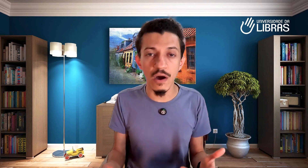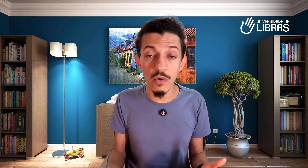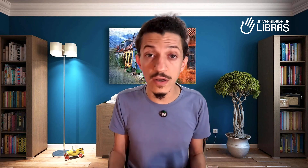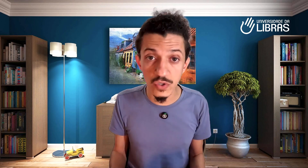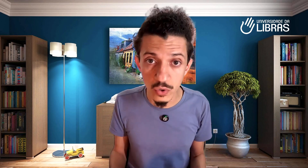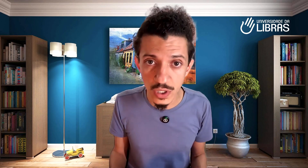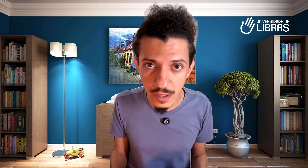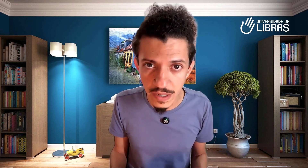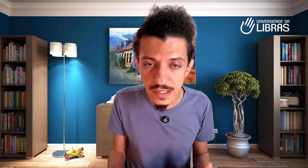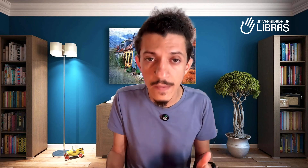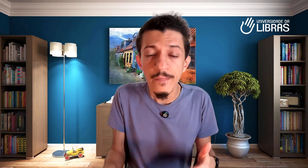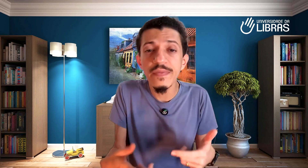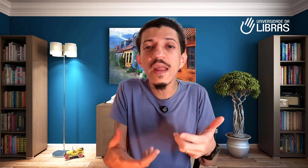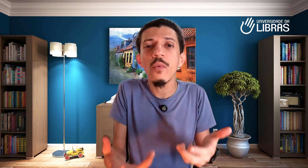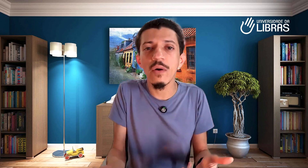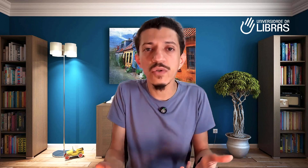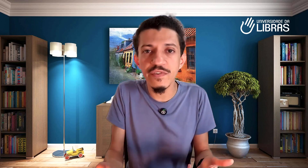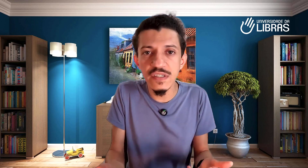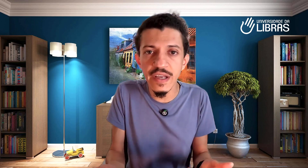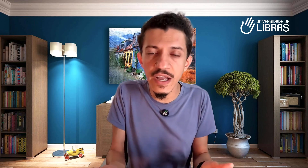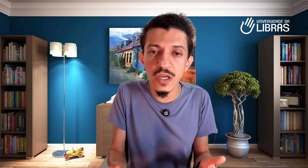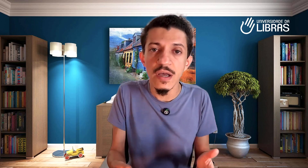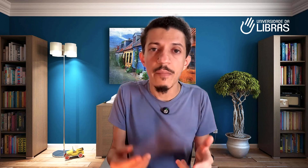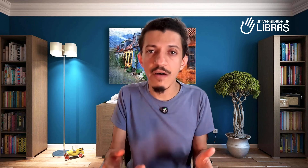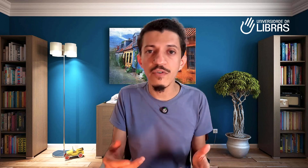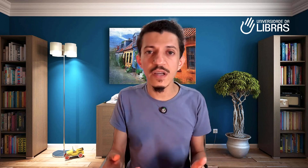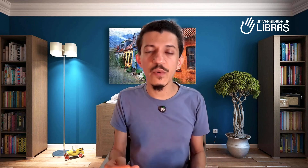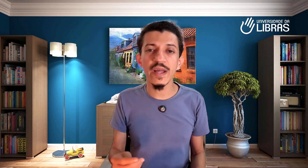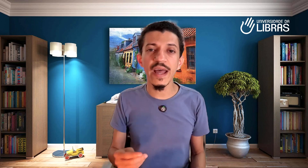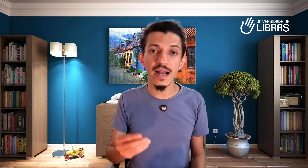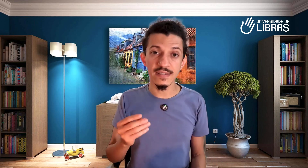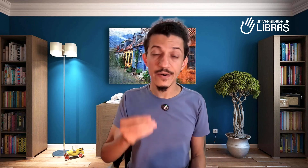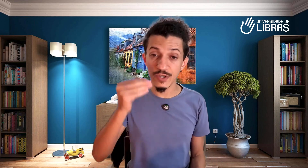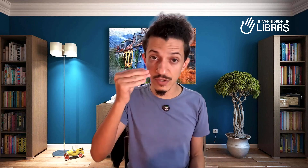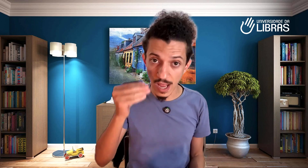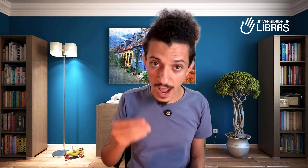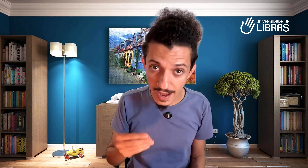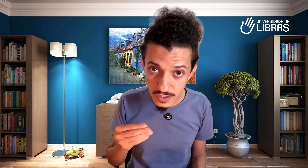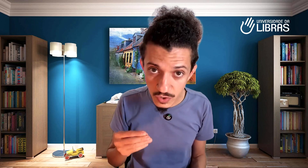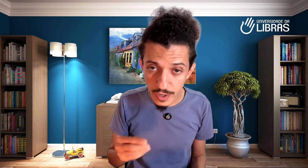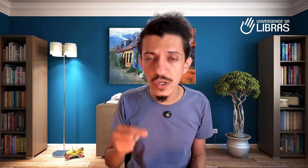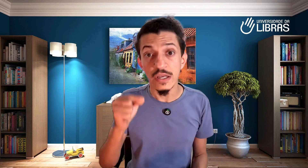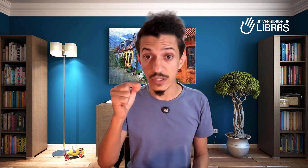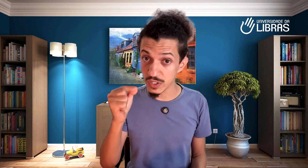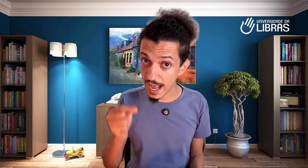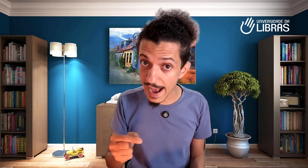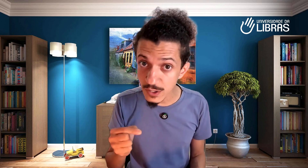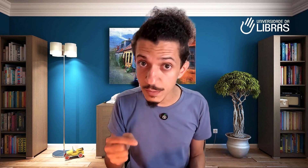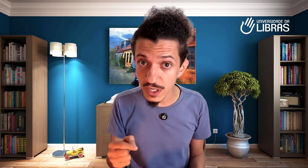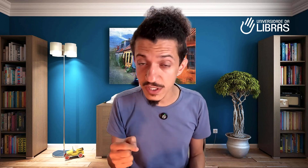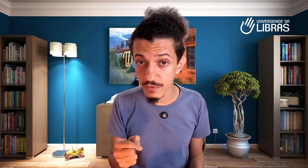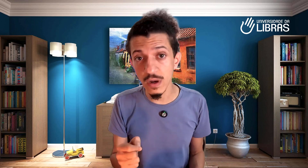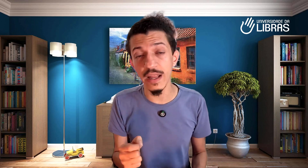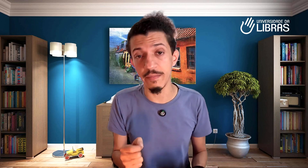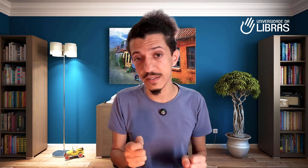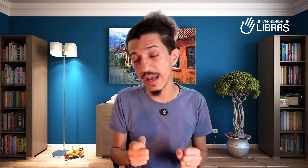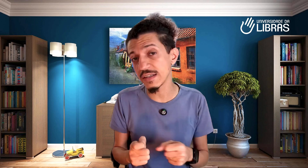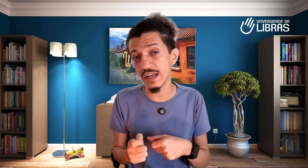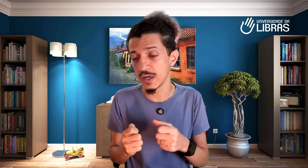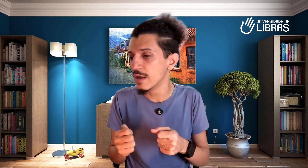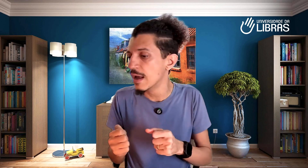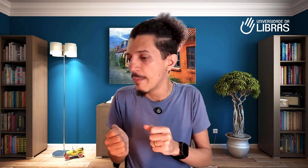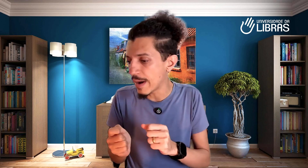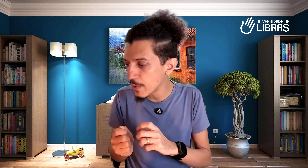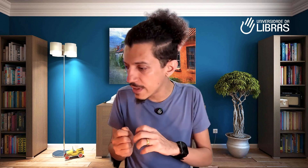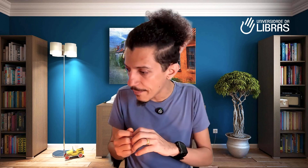já alcançou de Libras não é o suficiente para você poder realizar os seus reais sonhos, seus reais objetivos com a Libras, quer